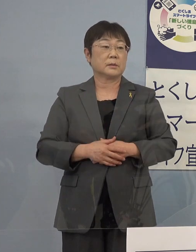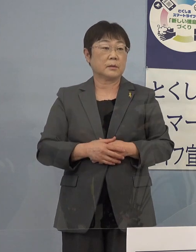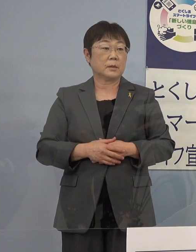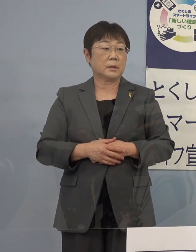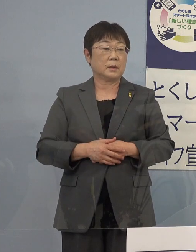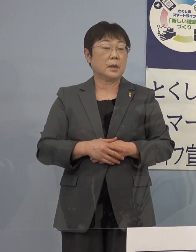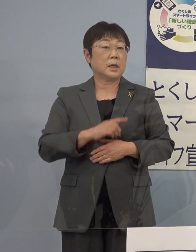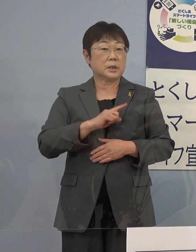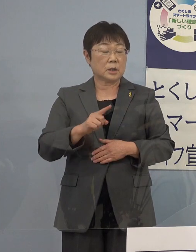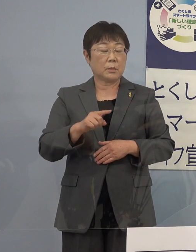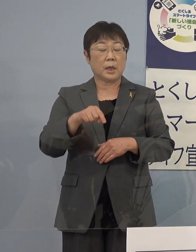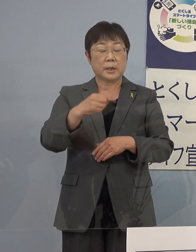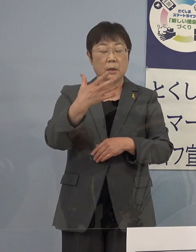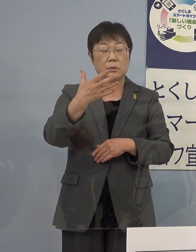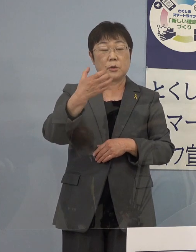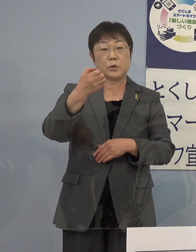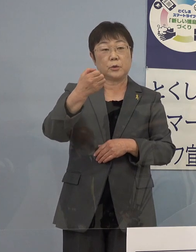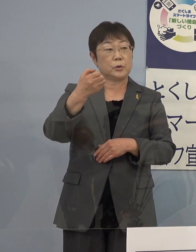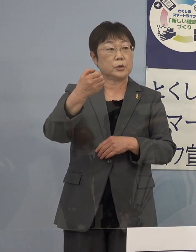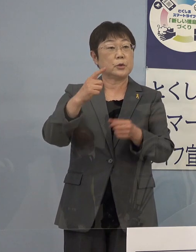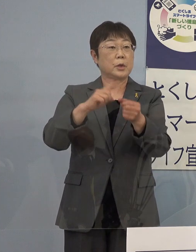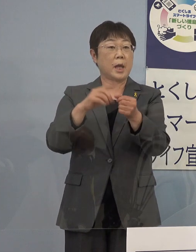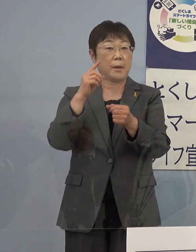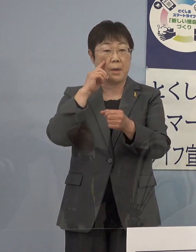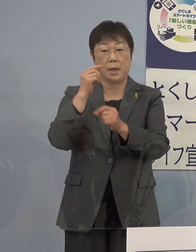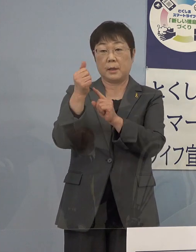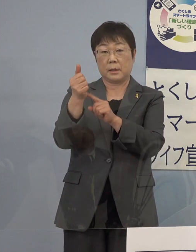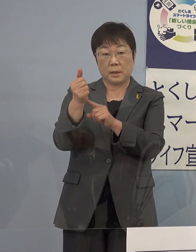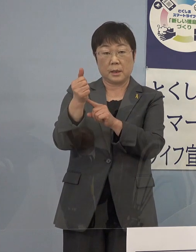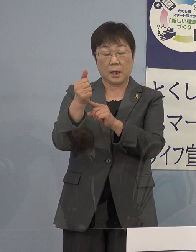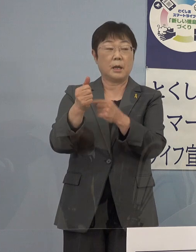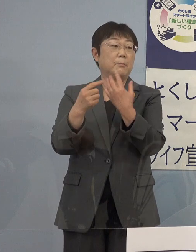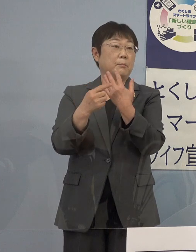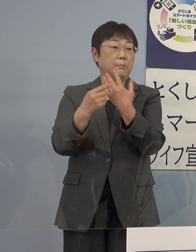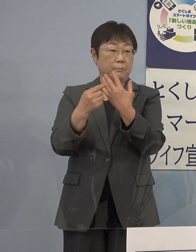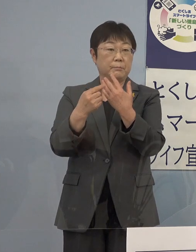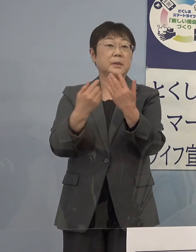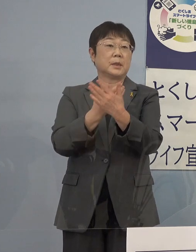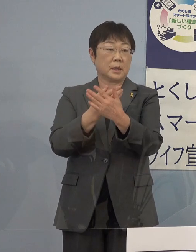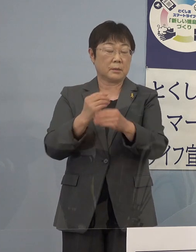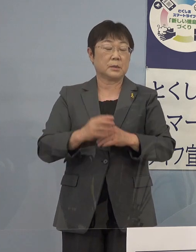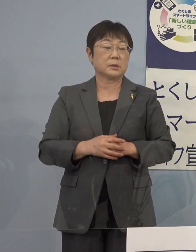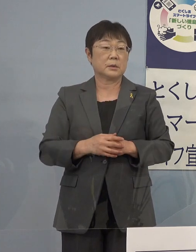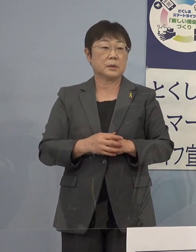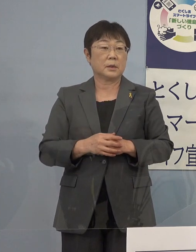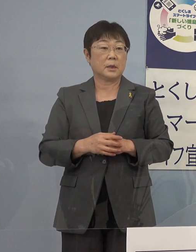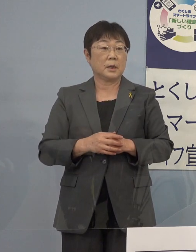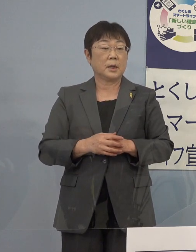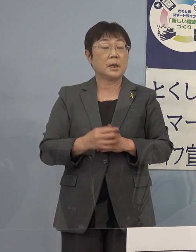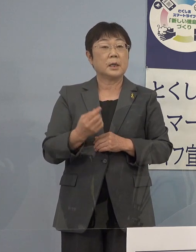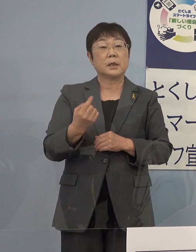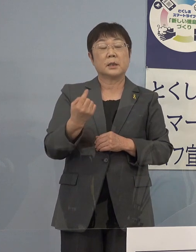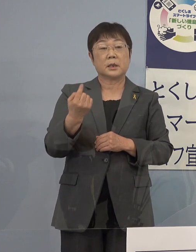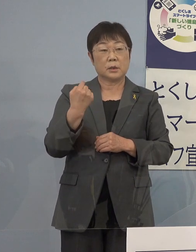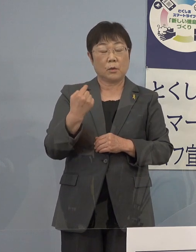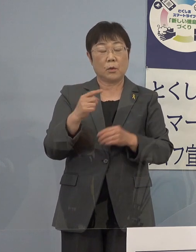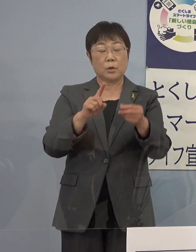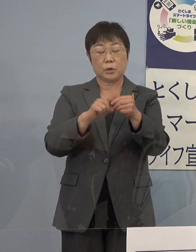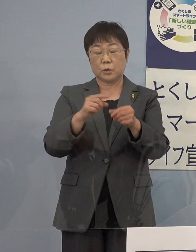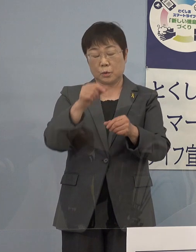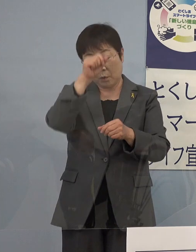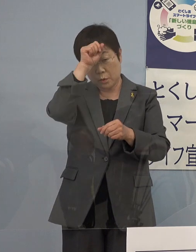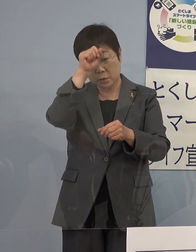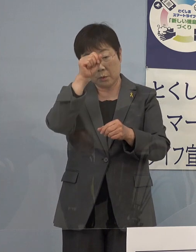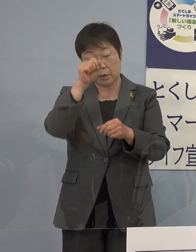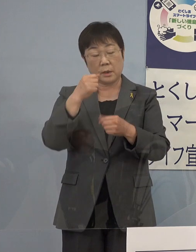一番はその190例目の方がポイントということで、まあ、昨日中等症なんでなかなか